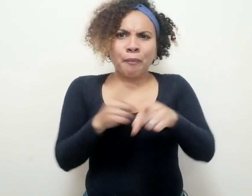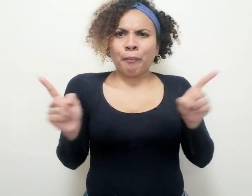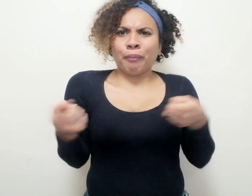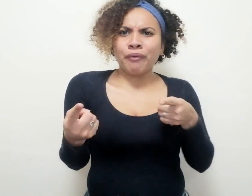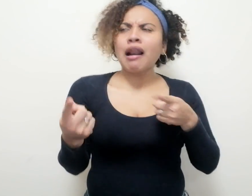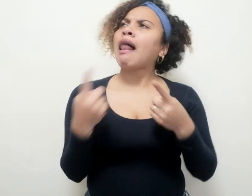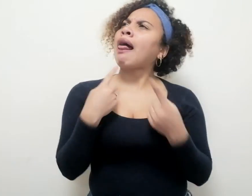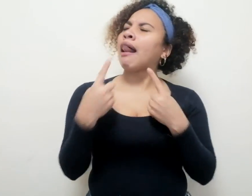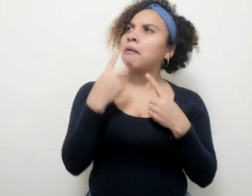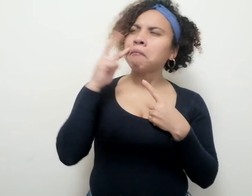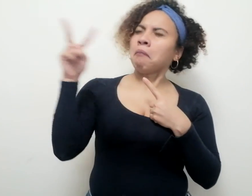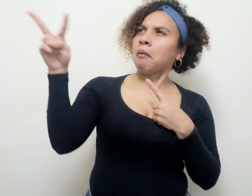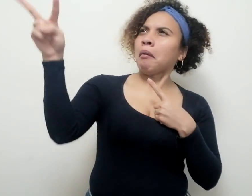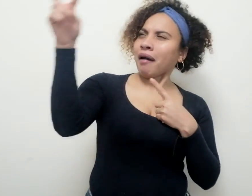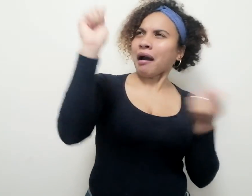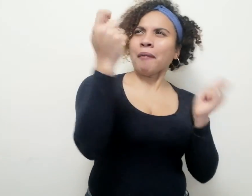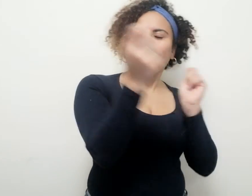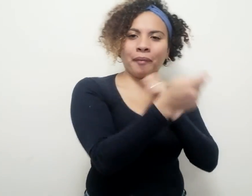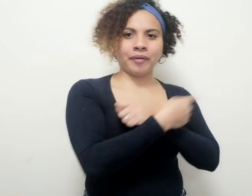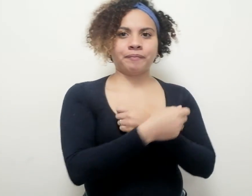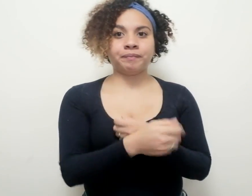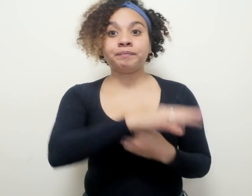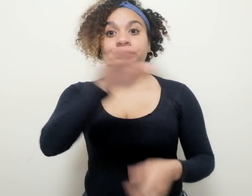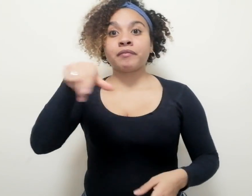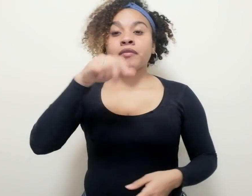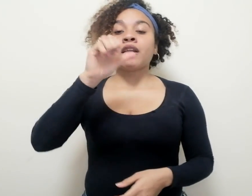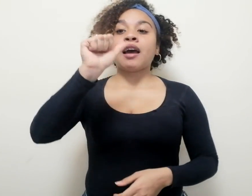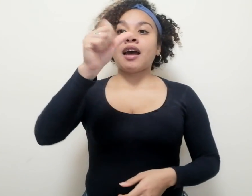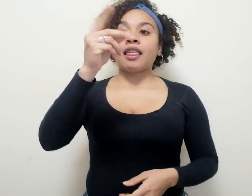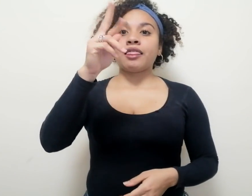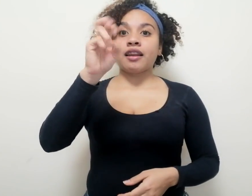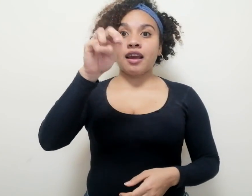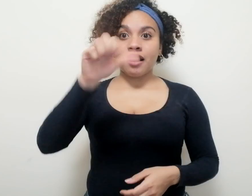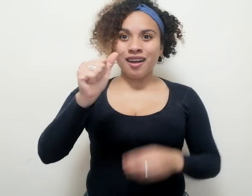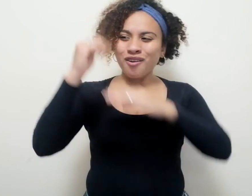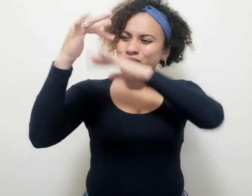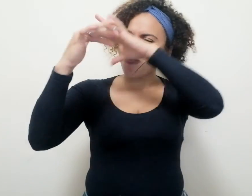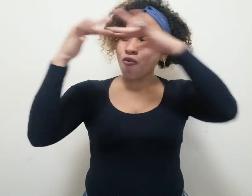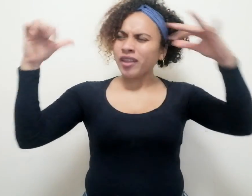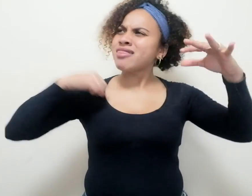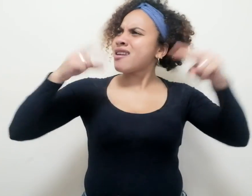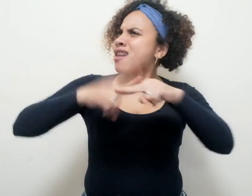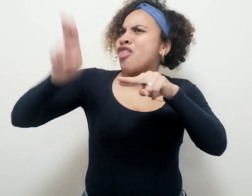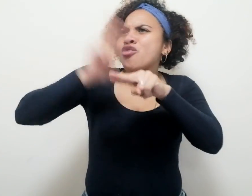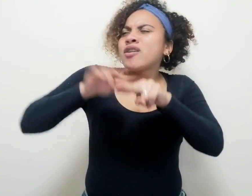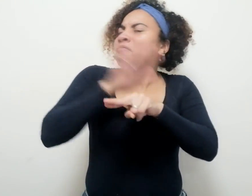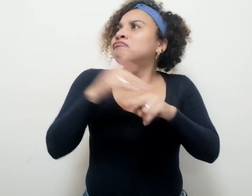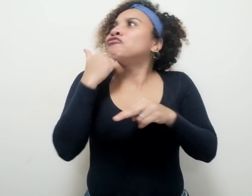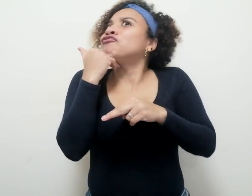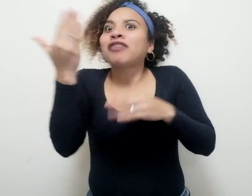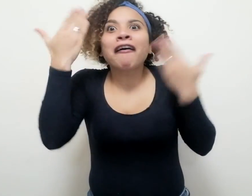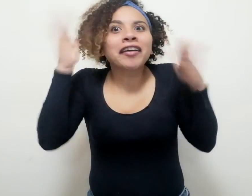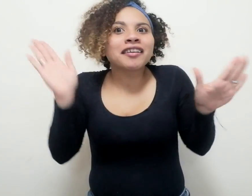charla. Para Adriana Lunardi, las nubes tienen la naturaleza indecisa de quienes quieren